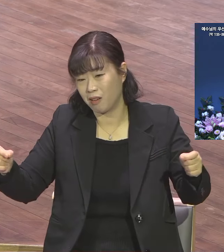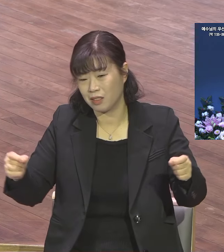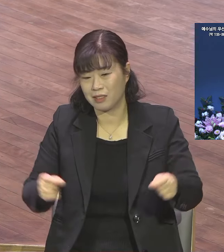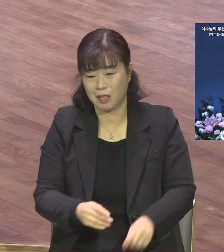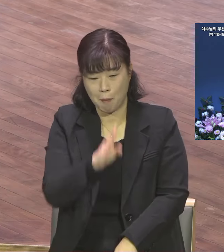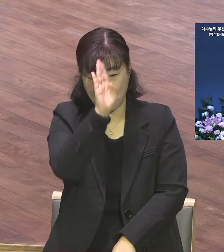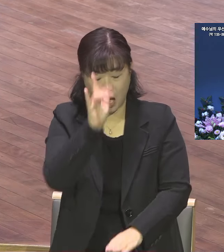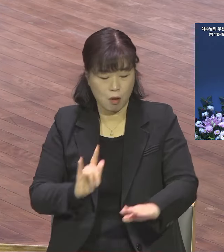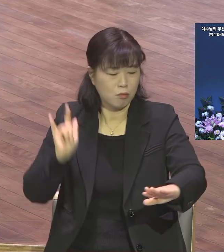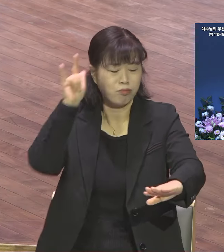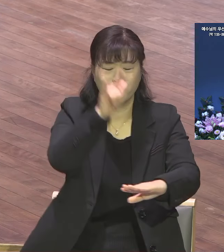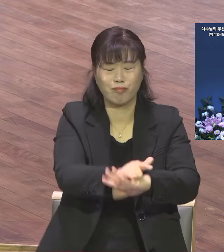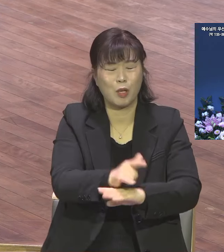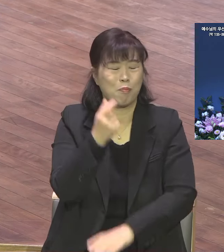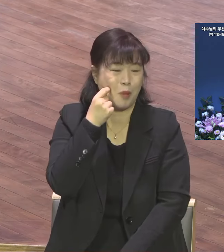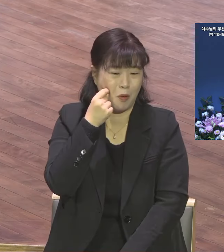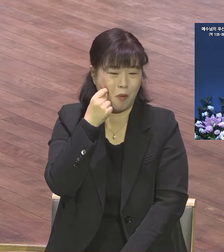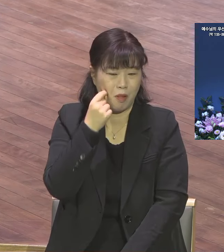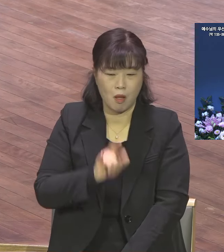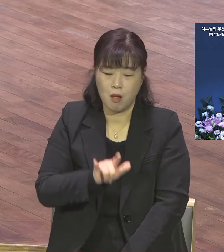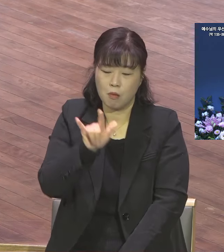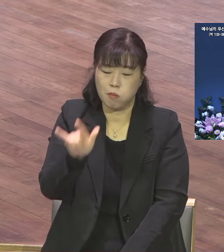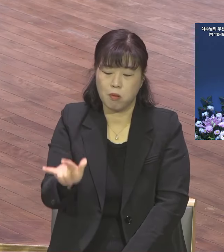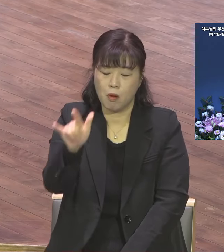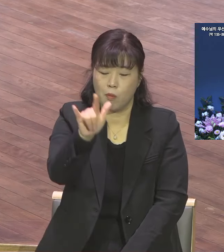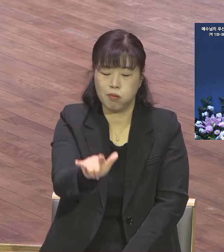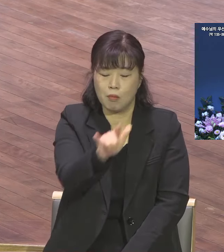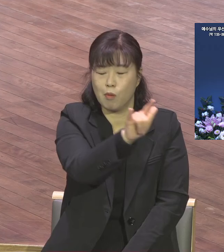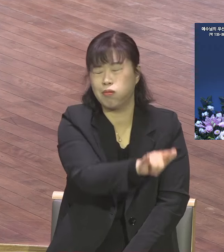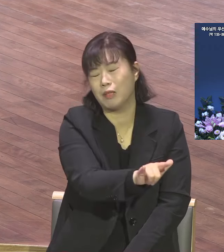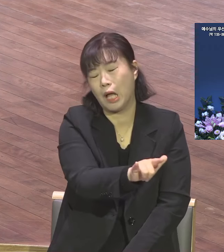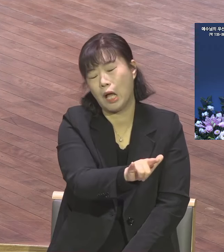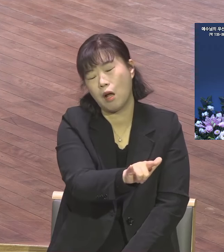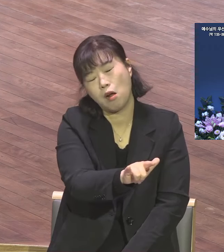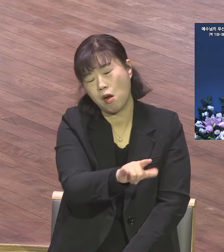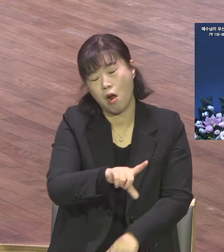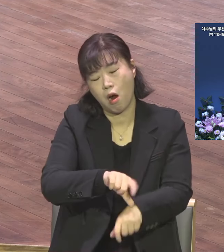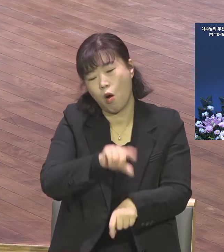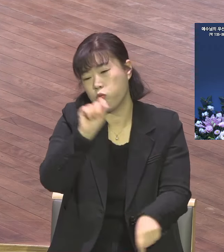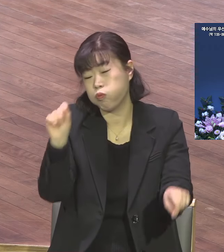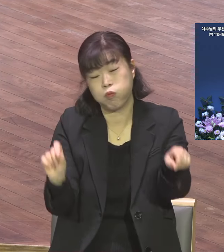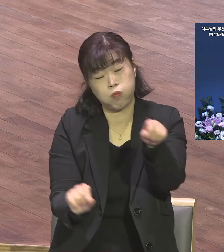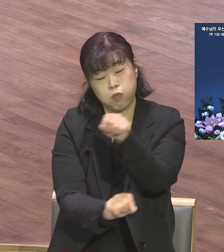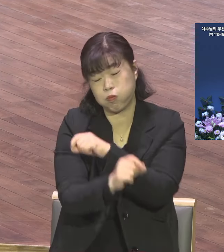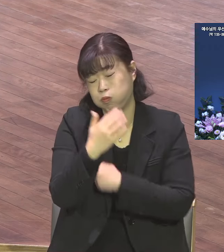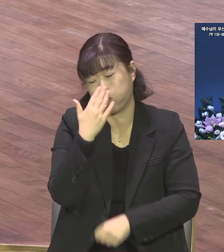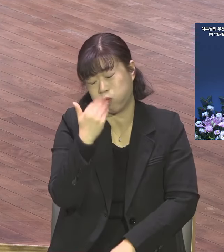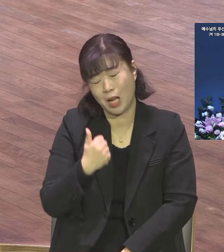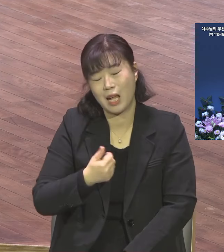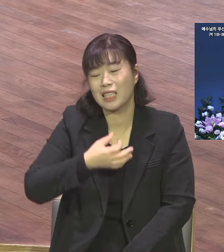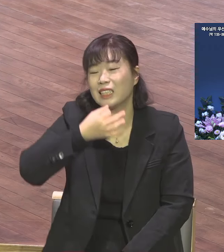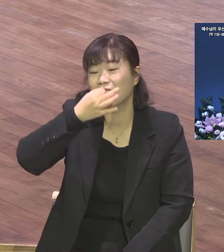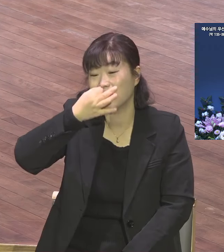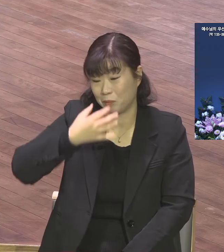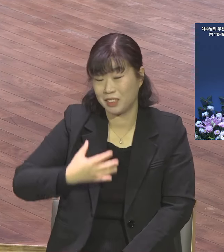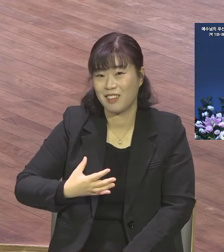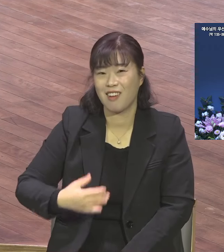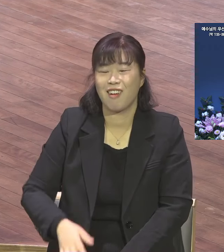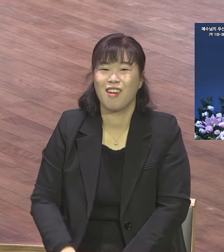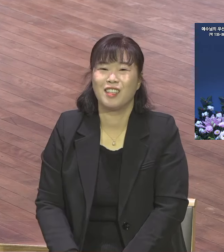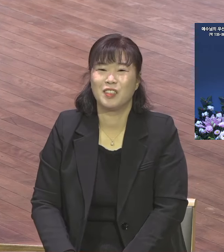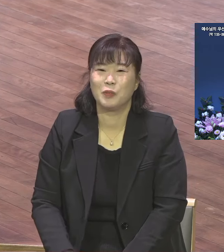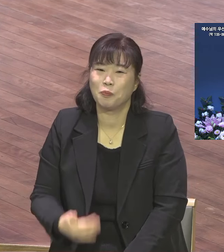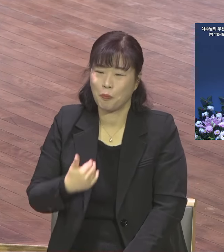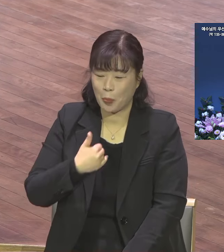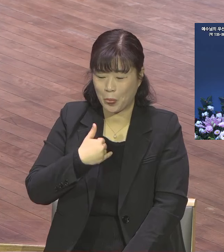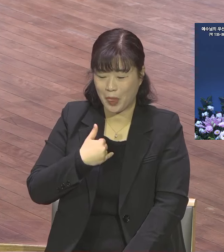힘들어요. 그런데 하나님이 그동안에 제가 보니까 오늘 가만히 기도하는데 이 바울이